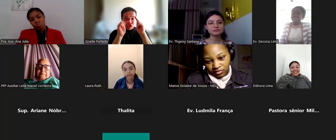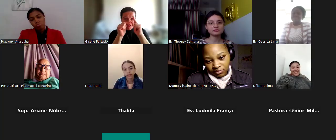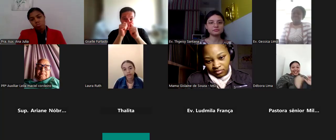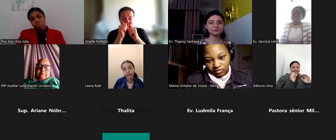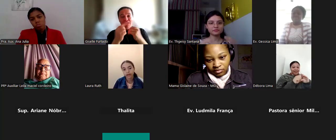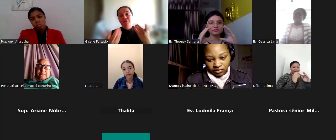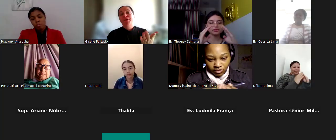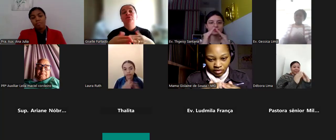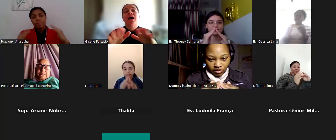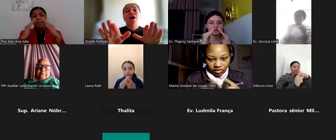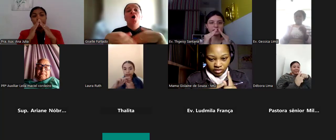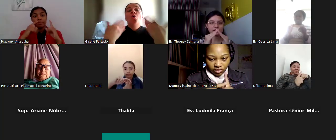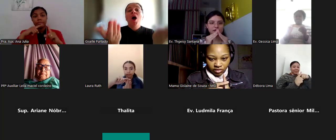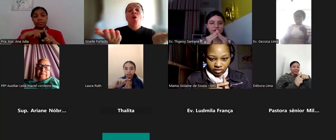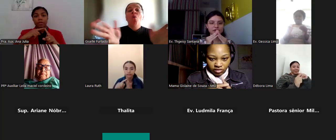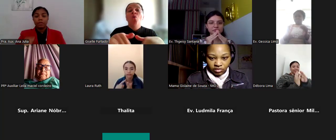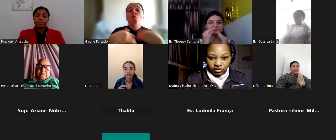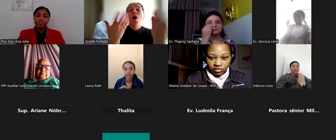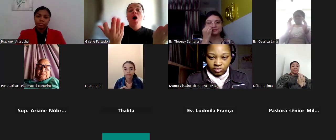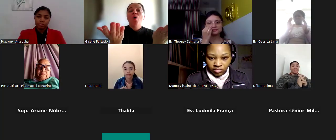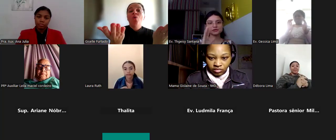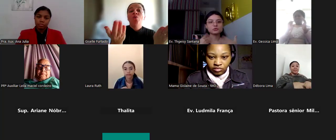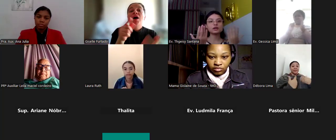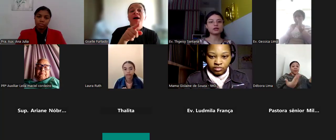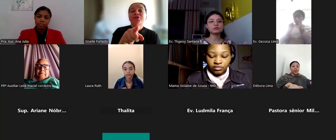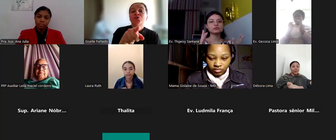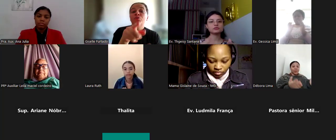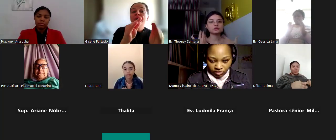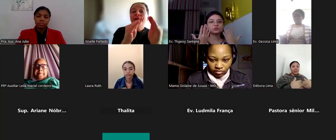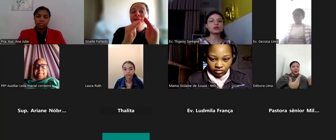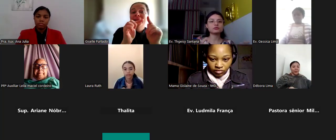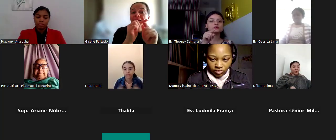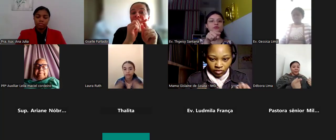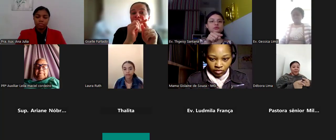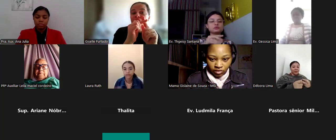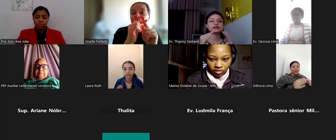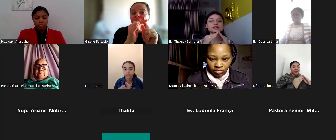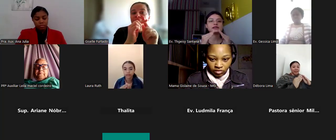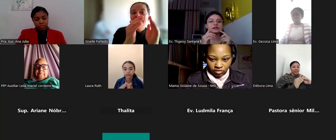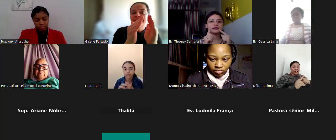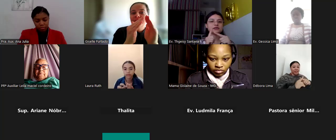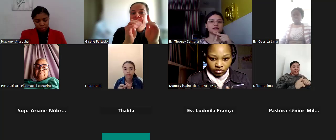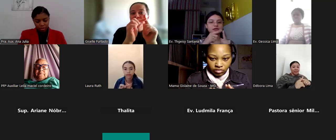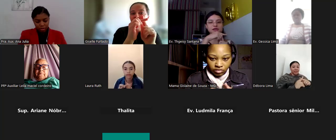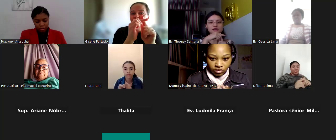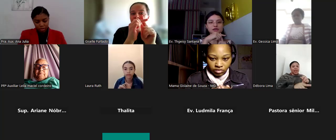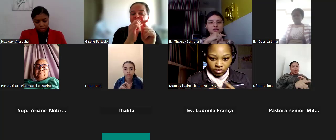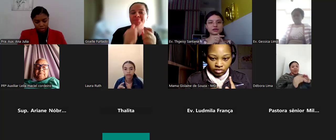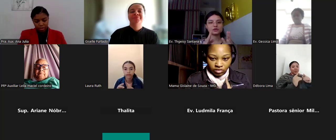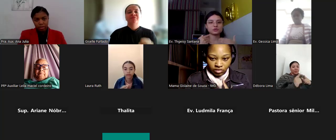Igreja, né? Ele vai perguntar: qual? Qual a sua igreja? Igreja. Então você